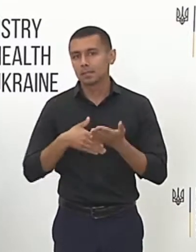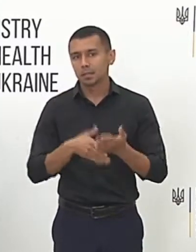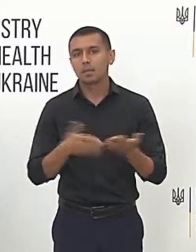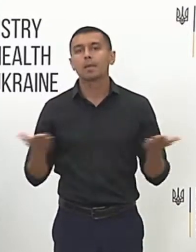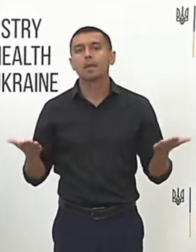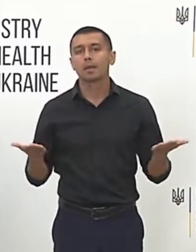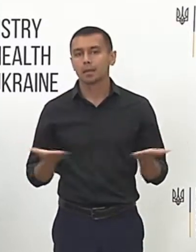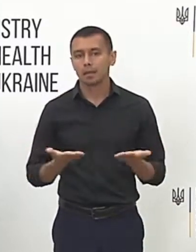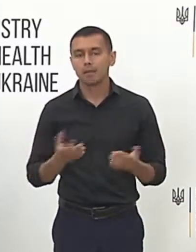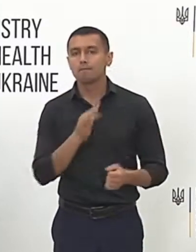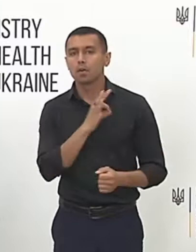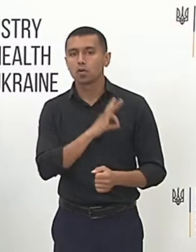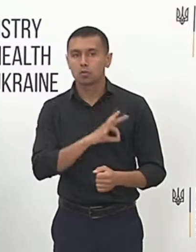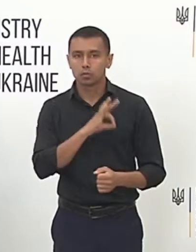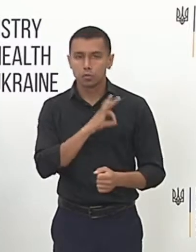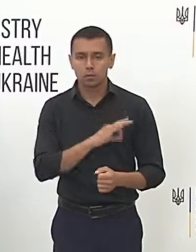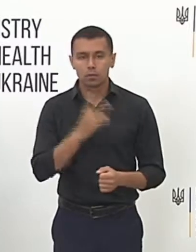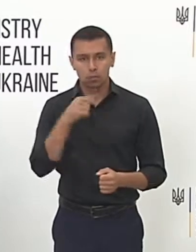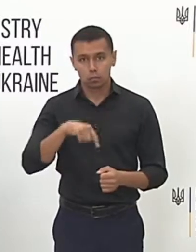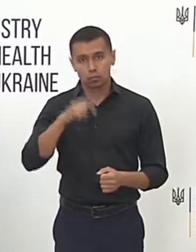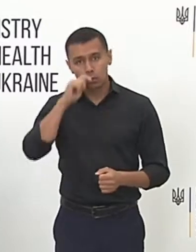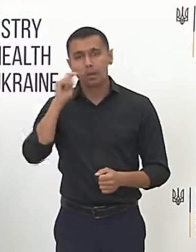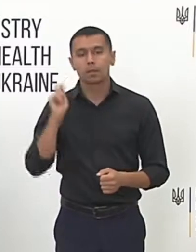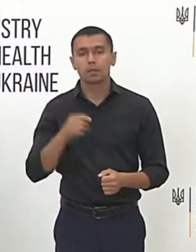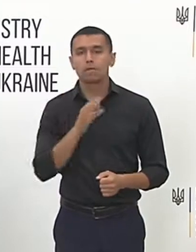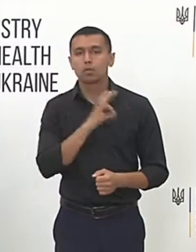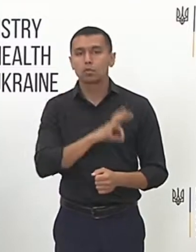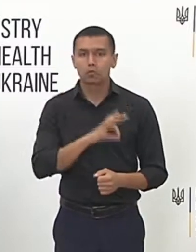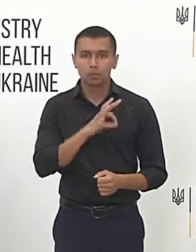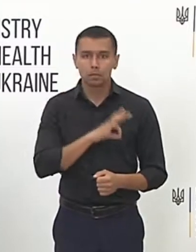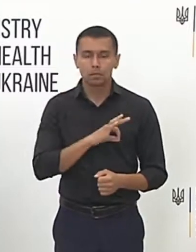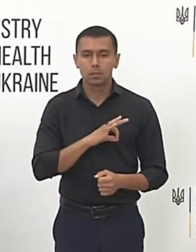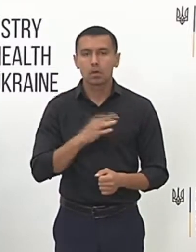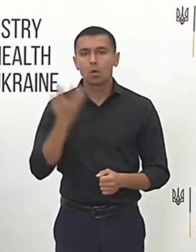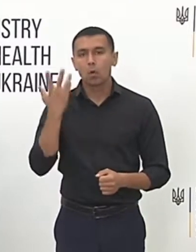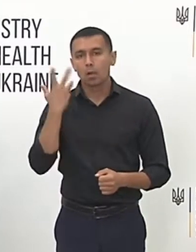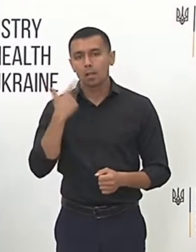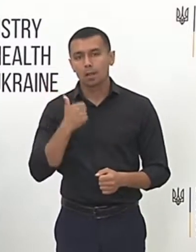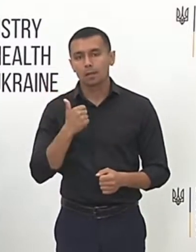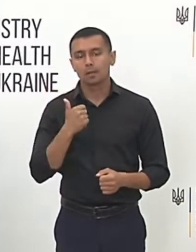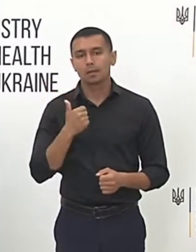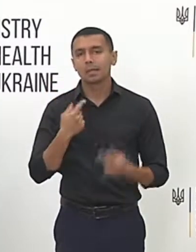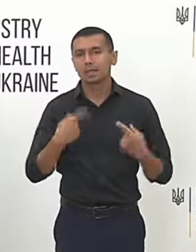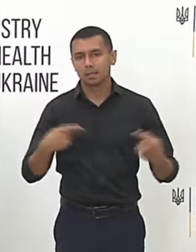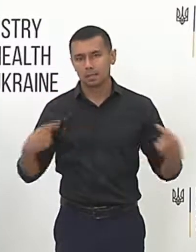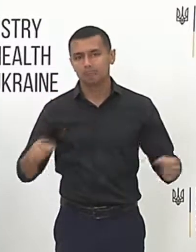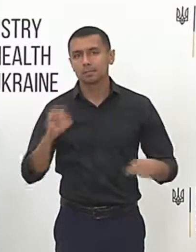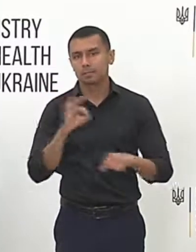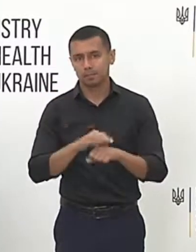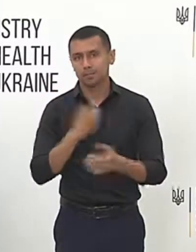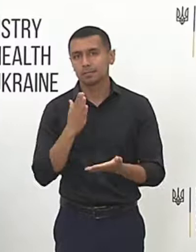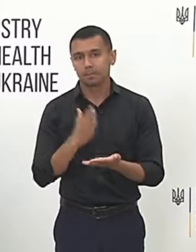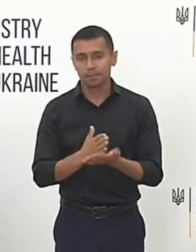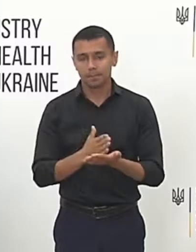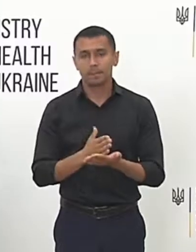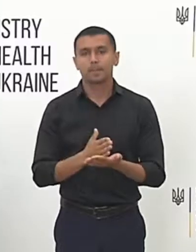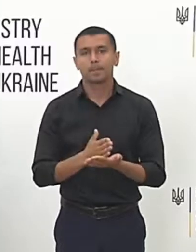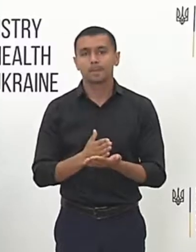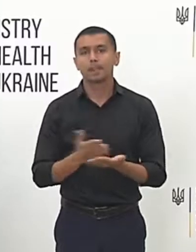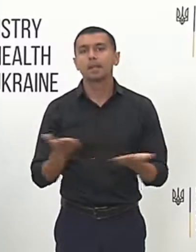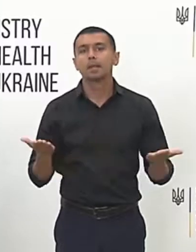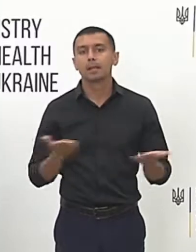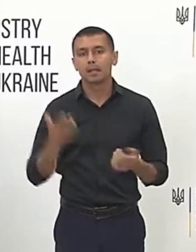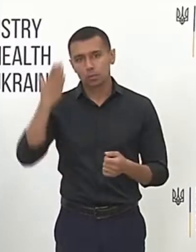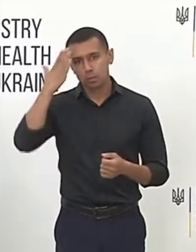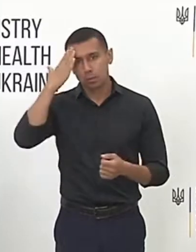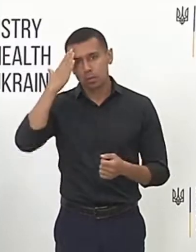які використовуються в Україні, використовуються при інших захворюваннях. В